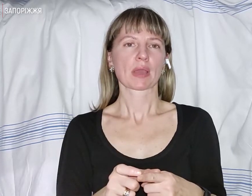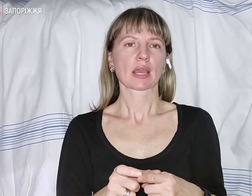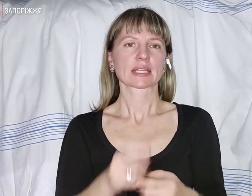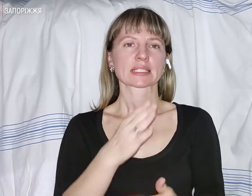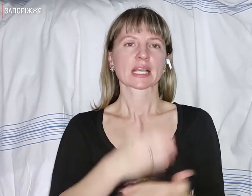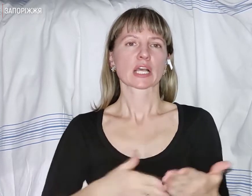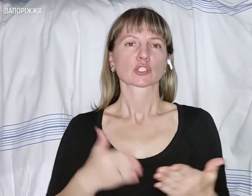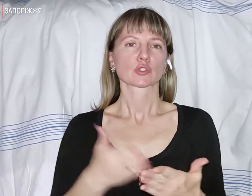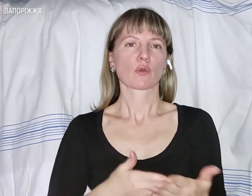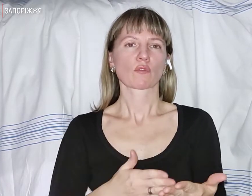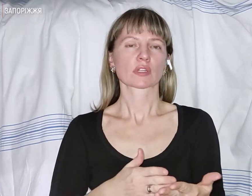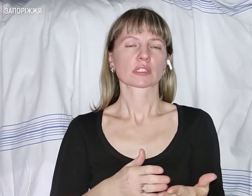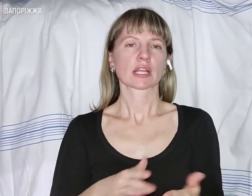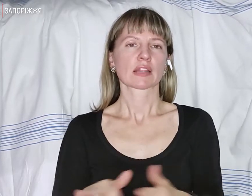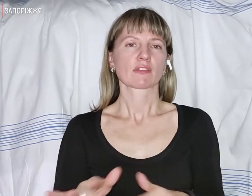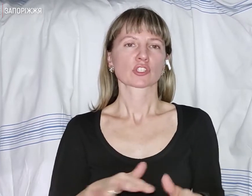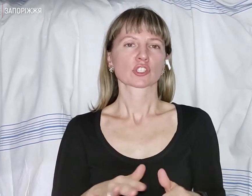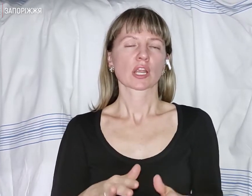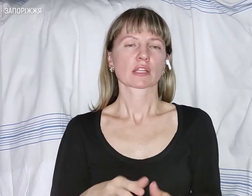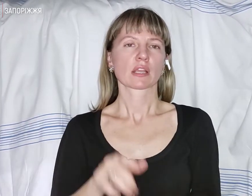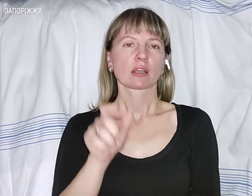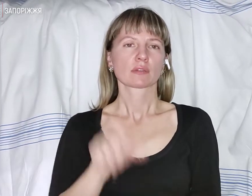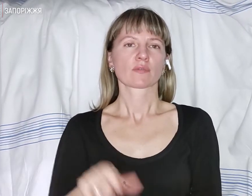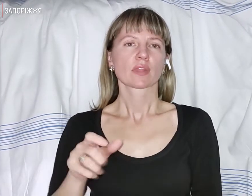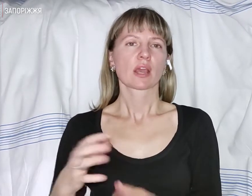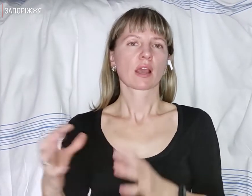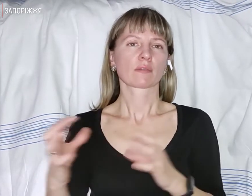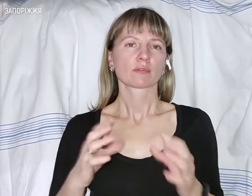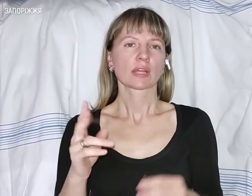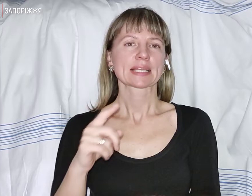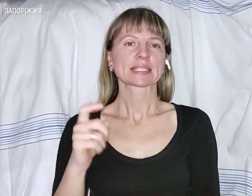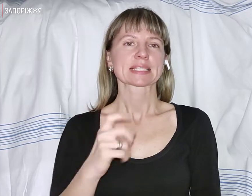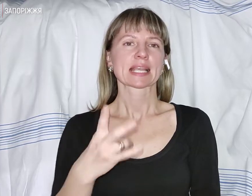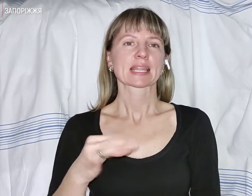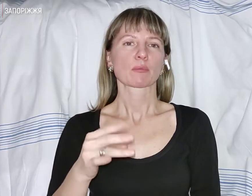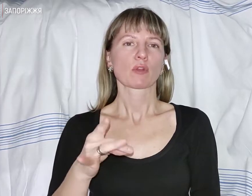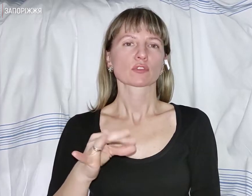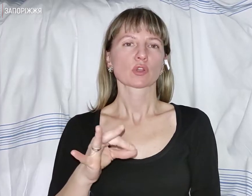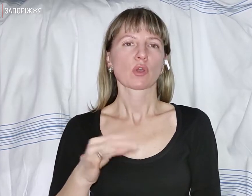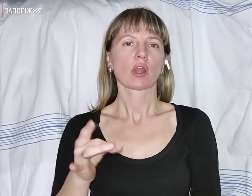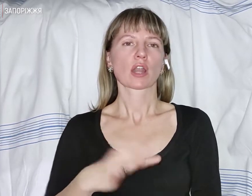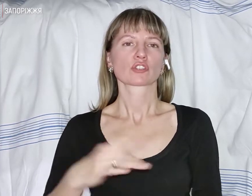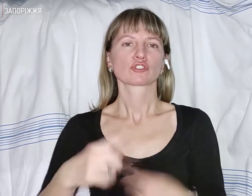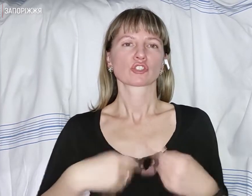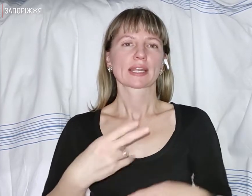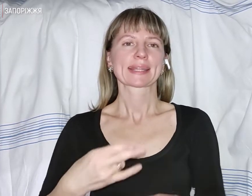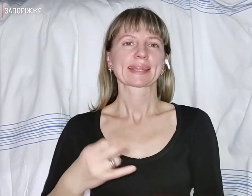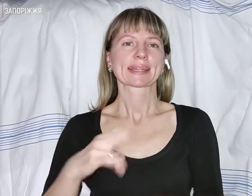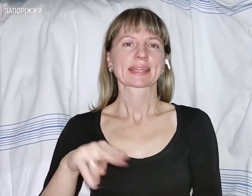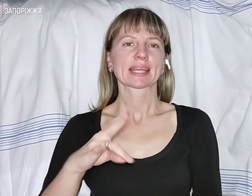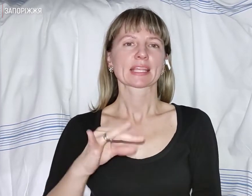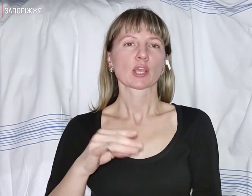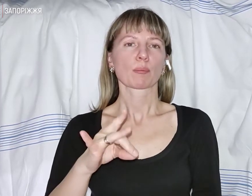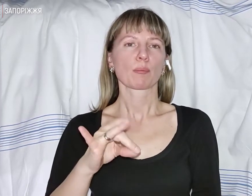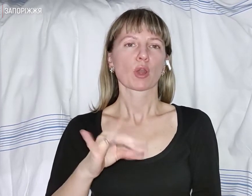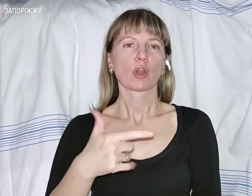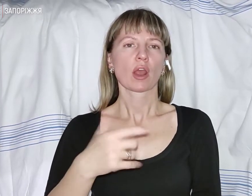плачет. Ничего, пока. Я такого вообще не видела. Я поменяла ему памперс, но через полчаса пока. Сейчас,